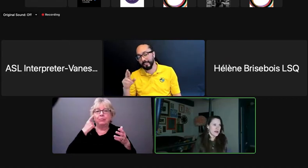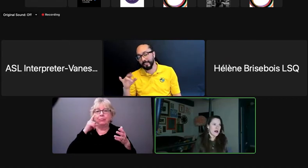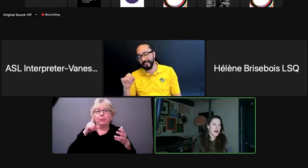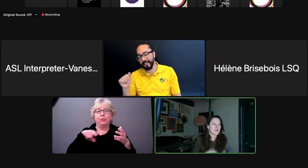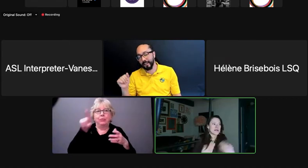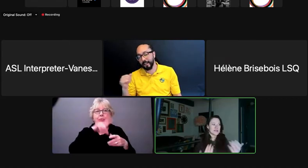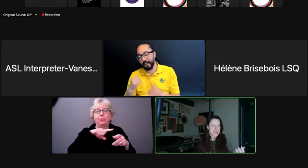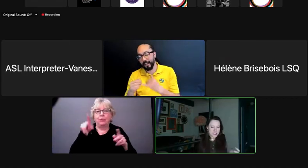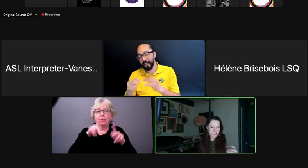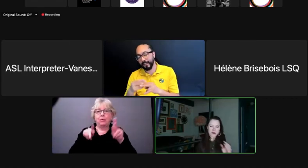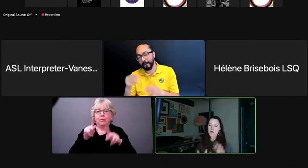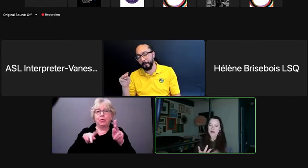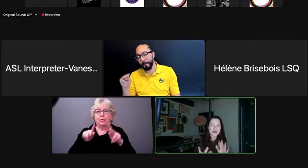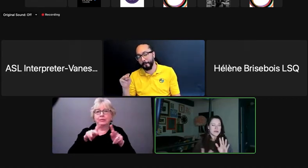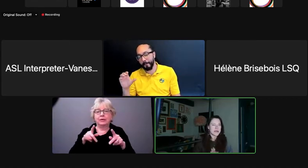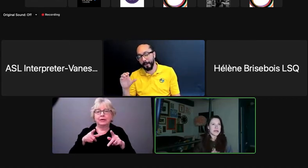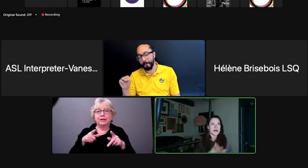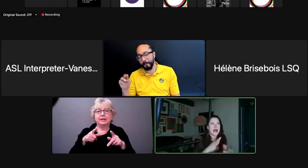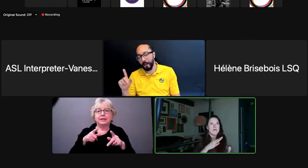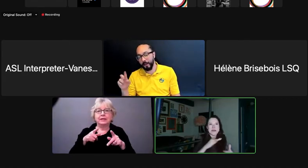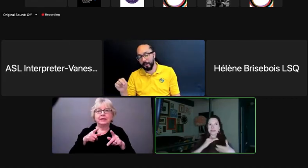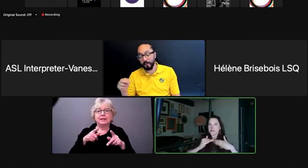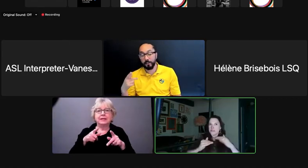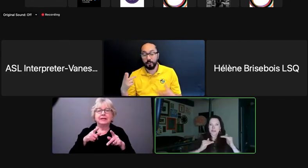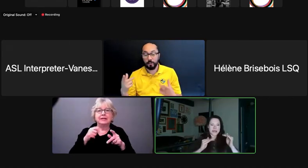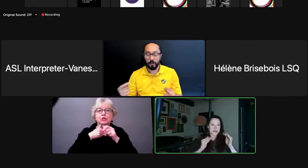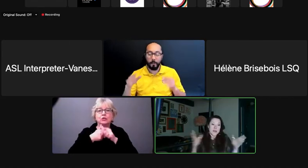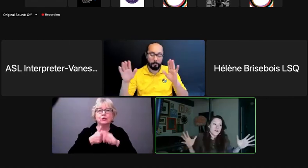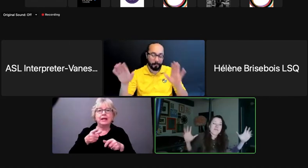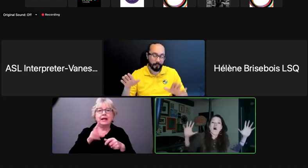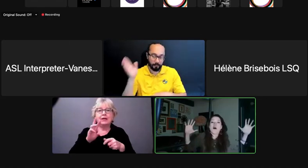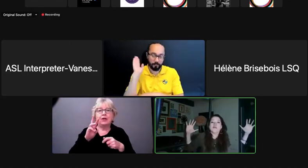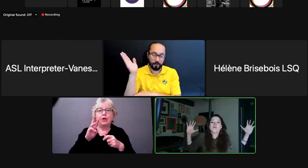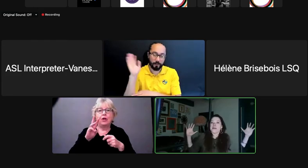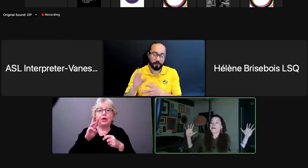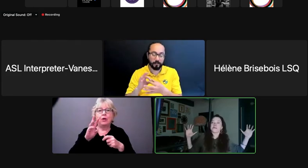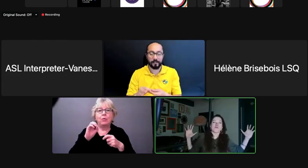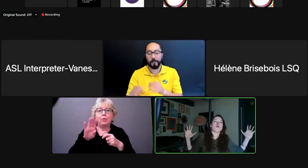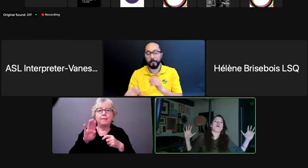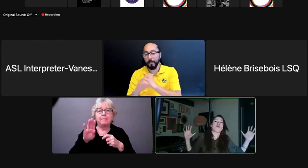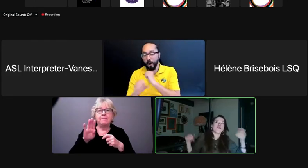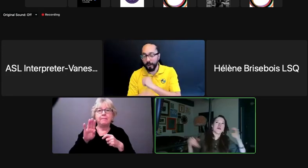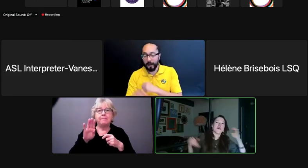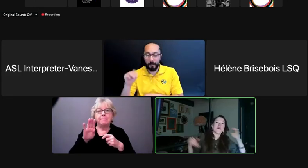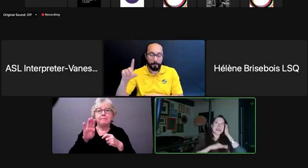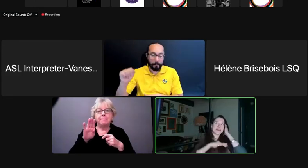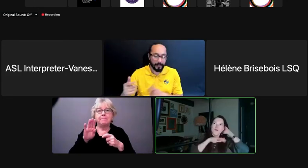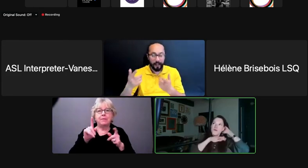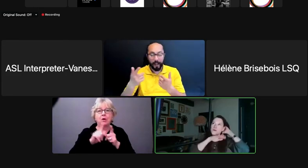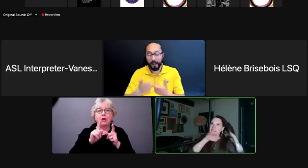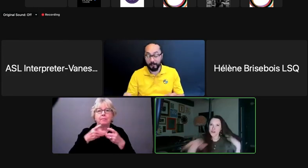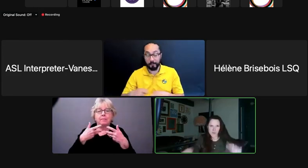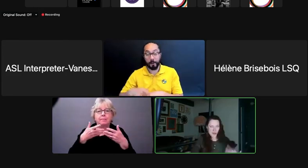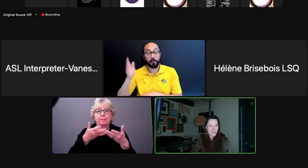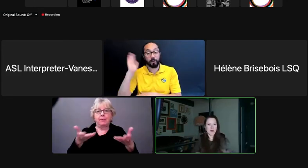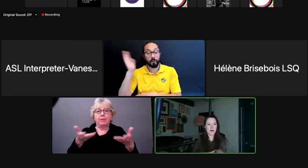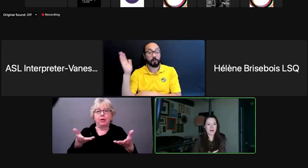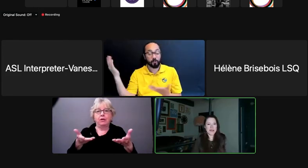suivent cette série de webinaires je pense que vous avez déjà beaucoup